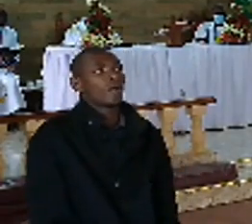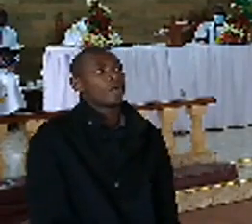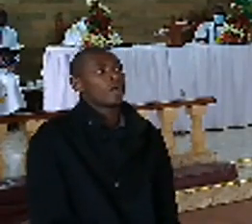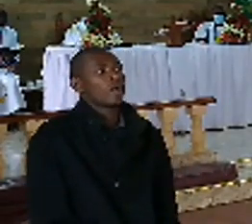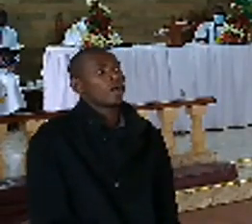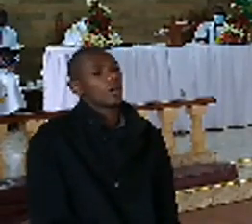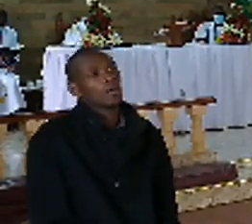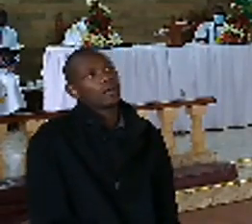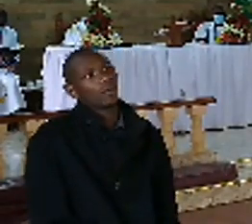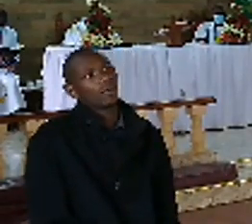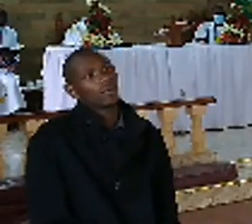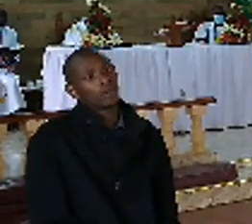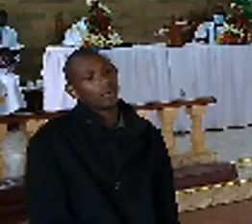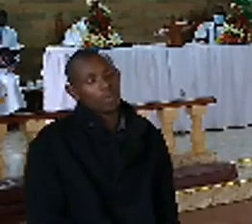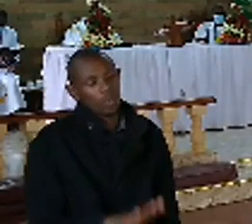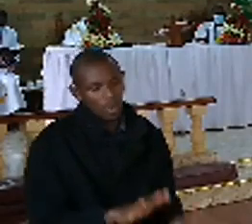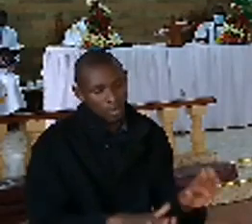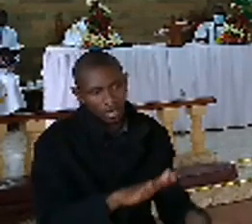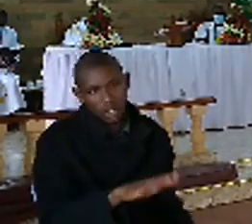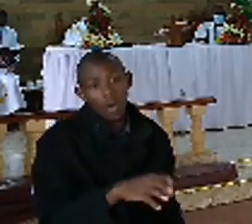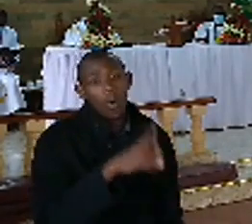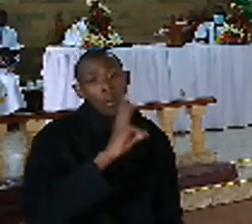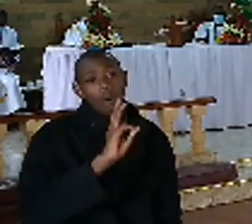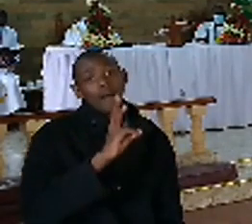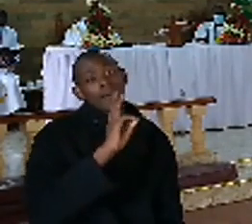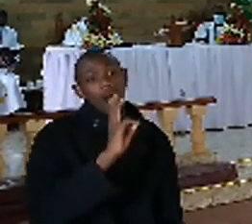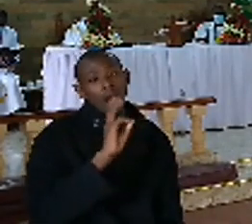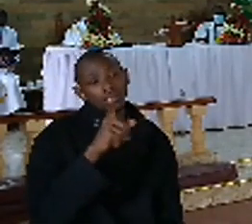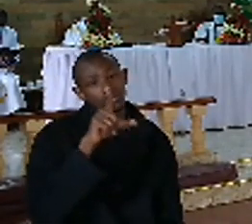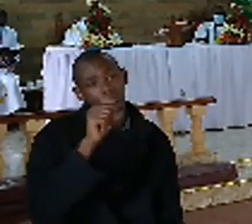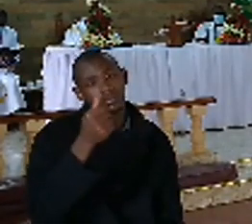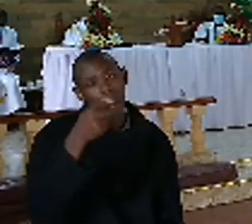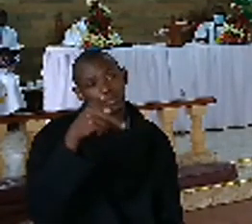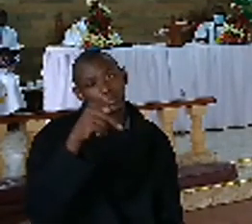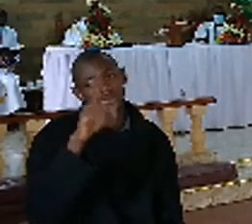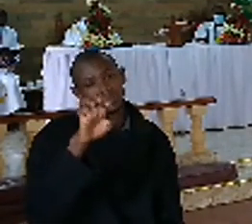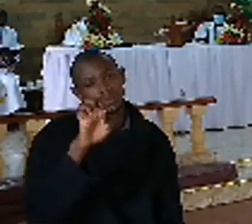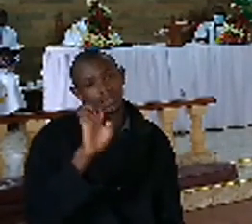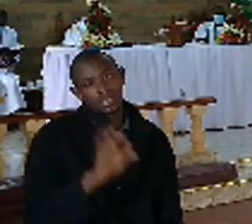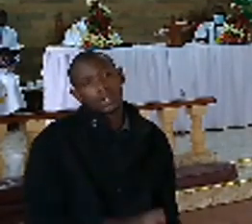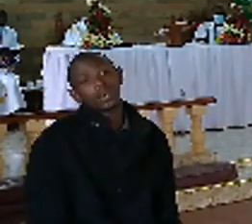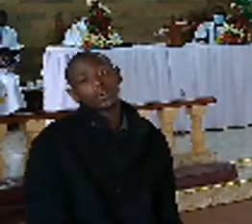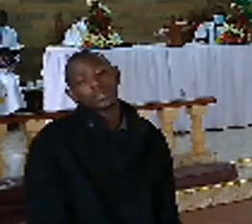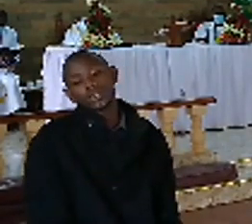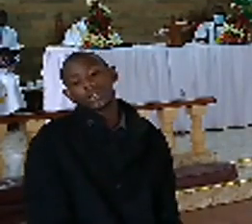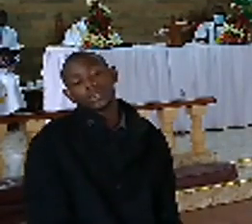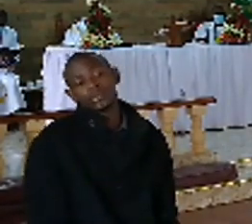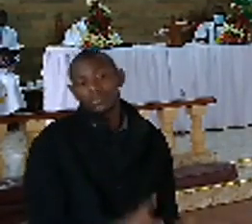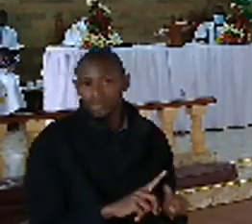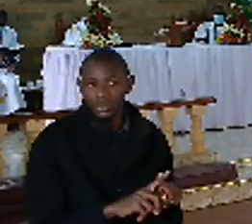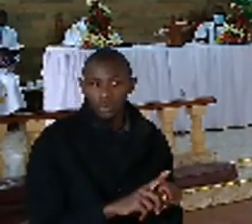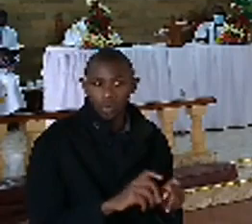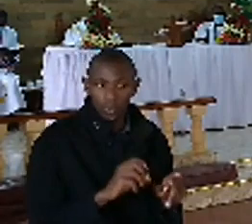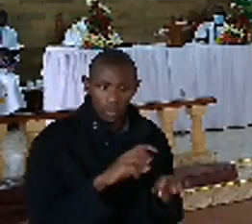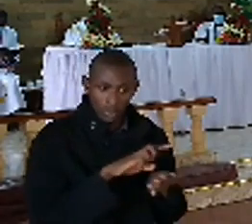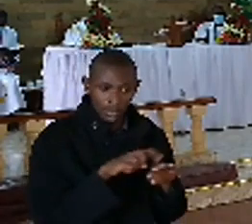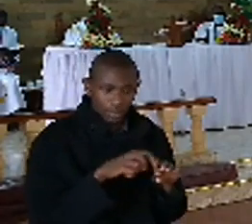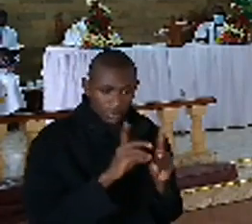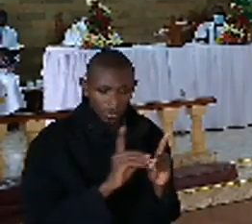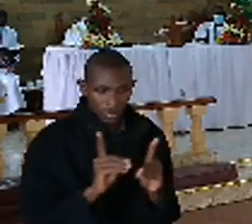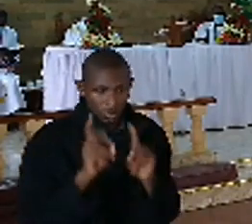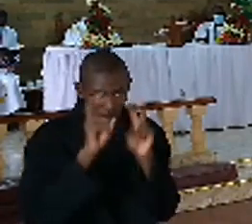Agekinya gamae igoro. Na nea gia maheto kire. Na omamu ona agedi agekinya